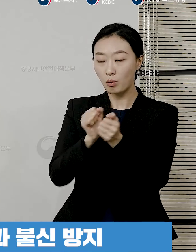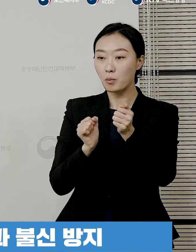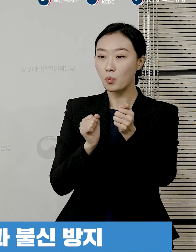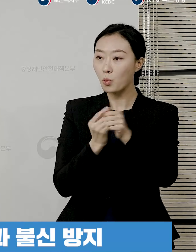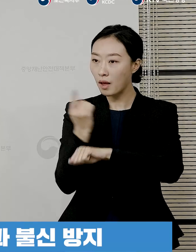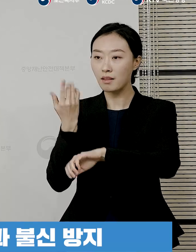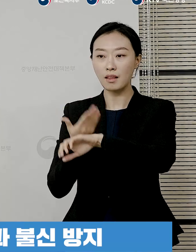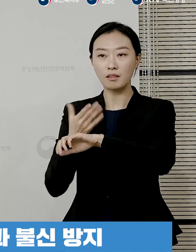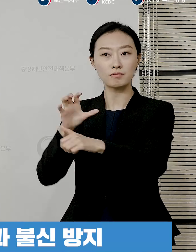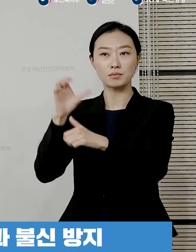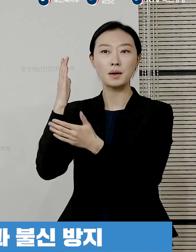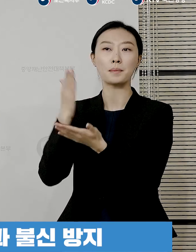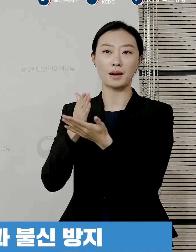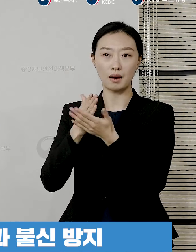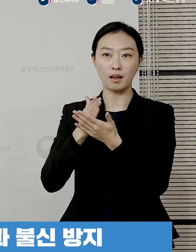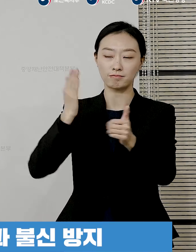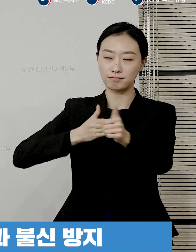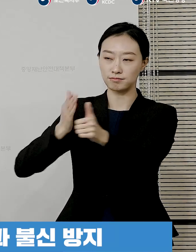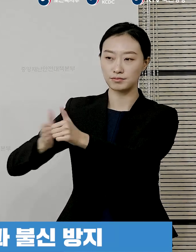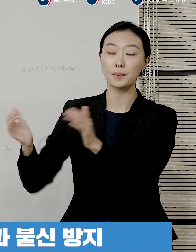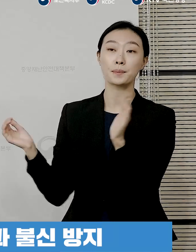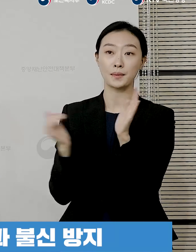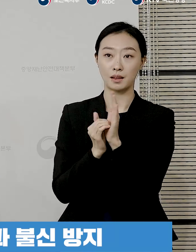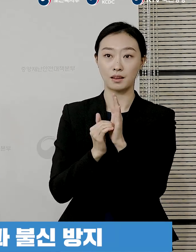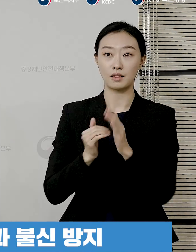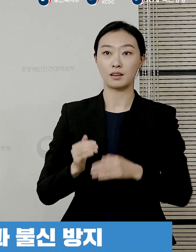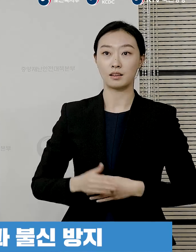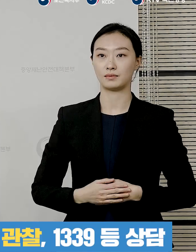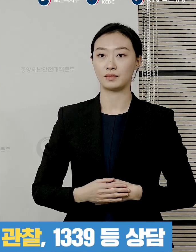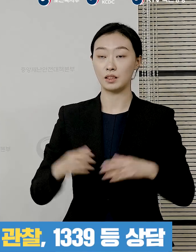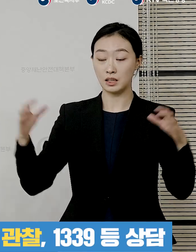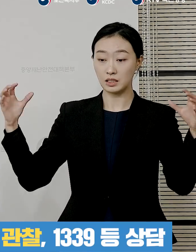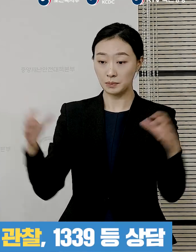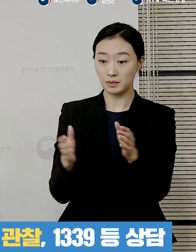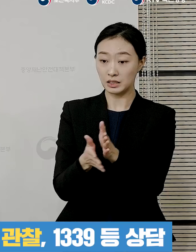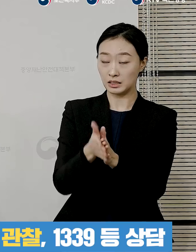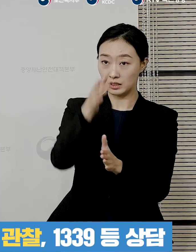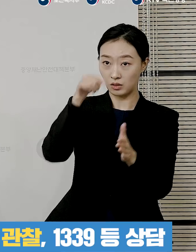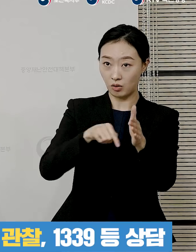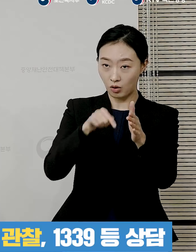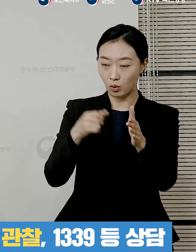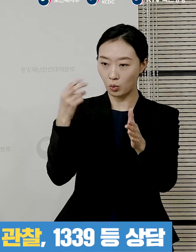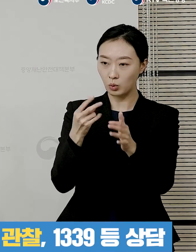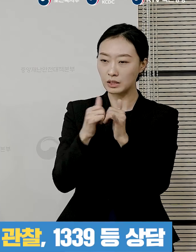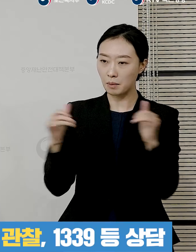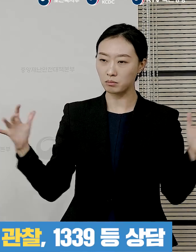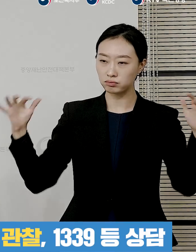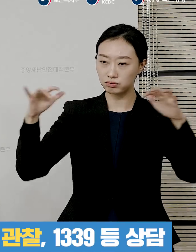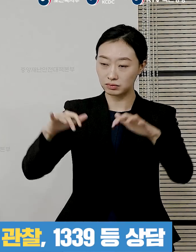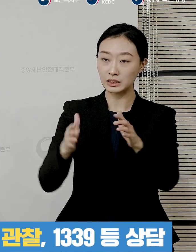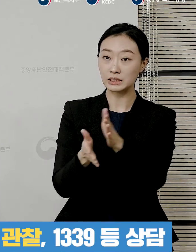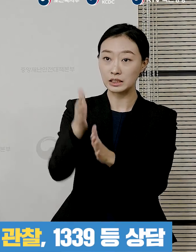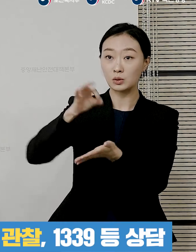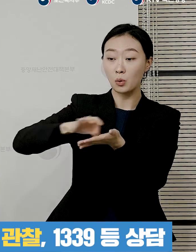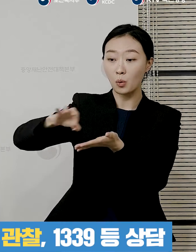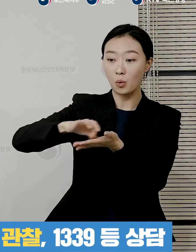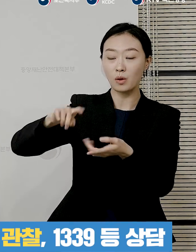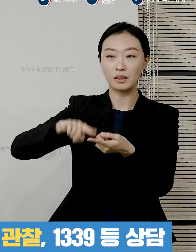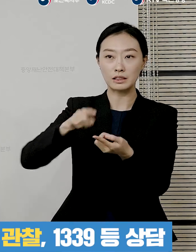이외의 유출과 사용을 금지한다는 점을 강조하였습니다. 집단 시설과 다중 이용 시설에